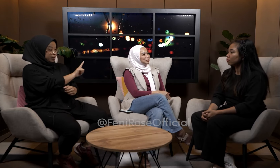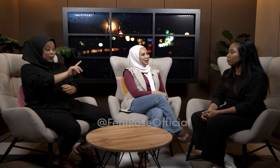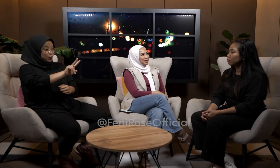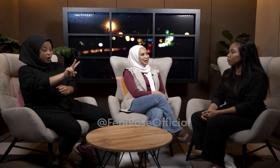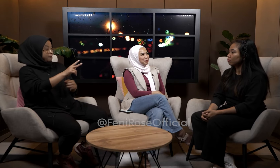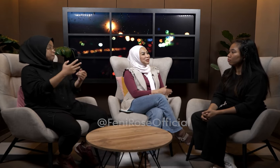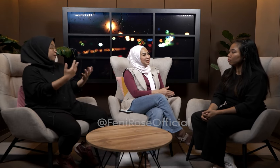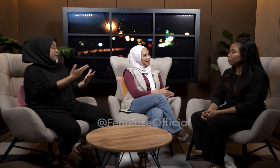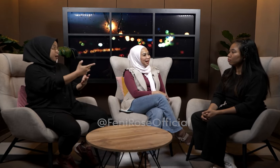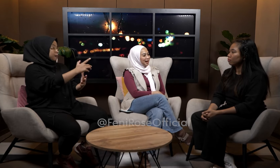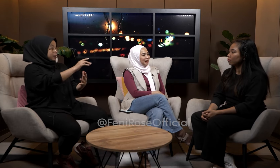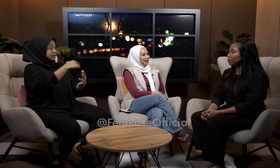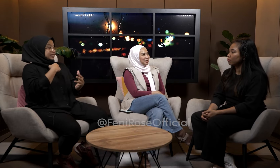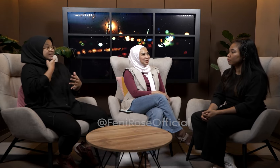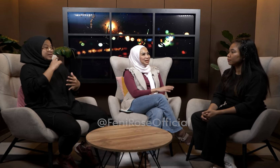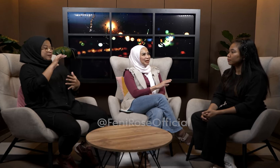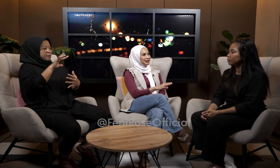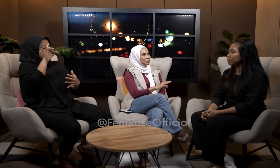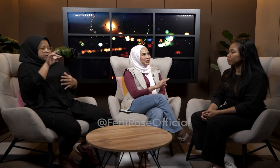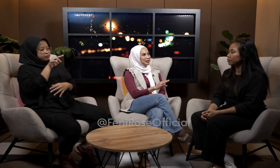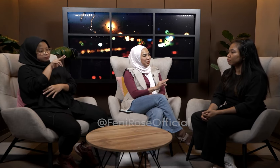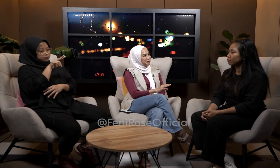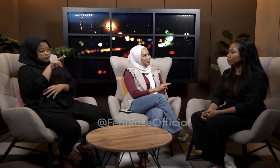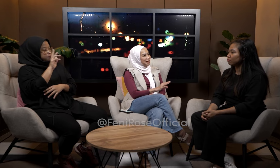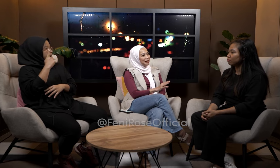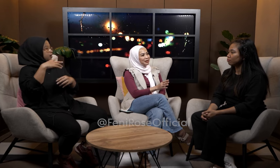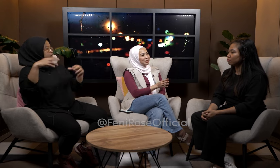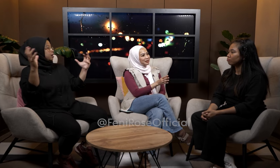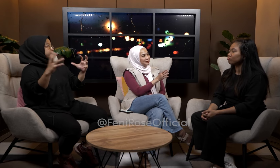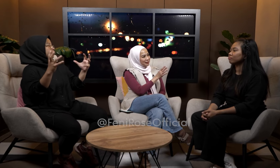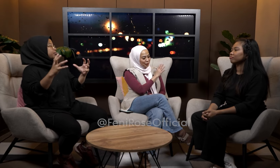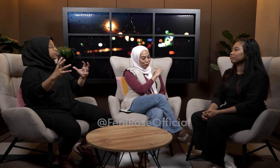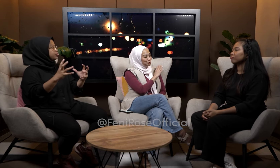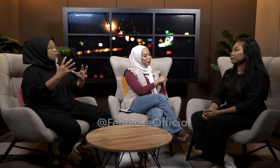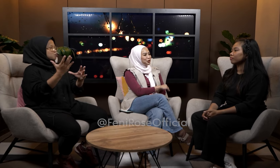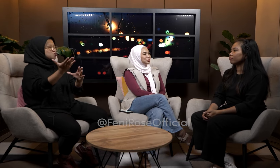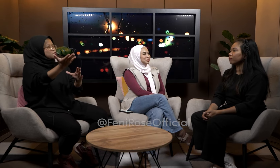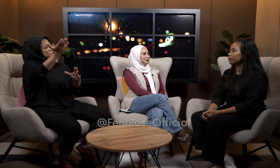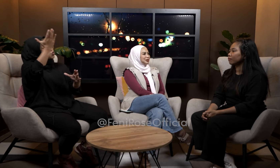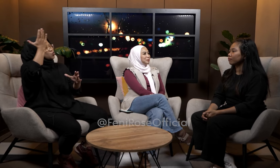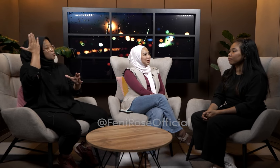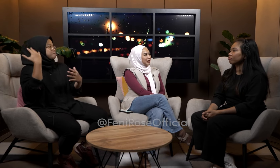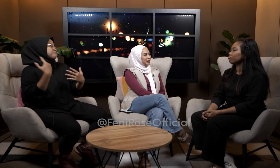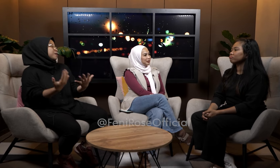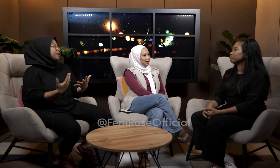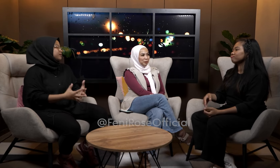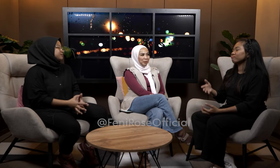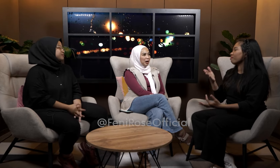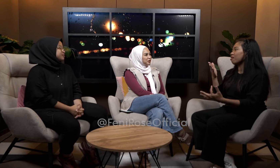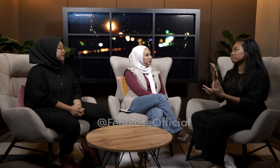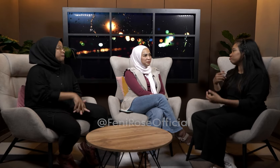sebagai pemilih ya melihat debac capres pada yang dulu-dulu itu gimana cara memahami visi